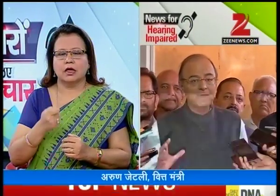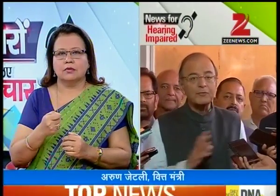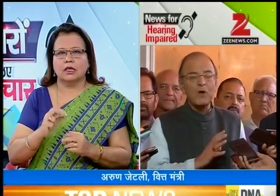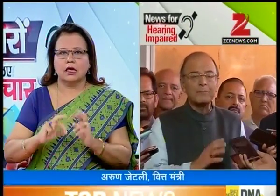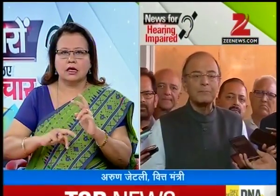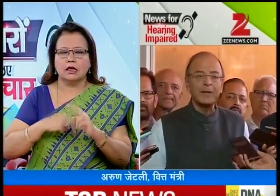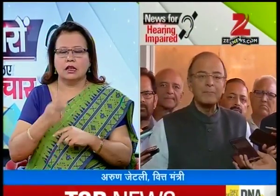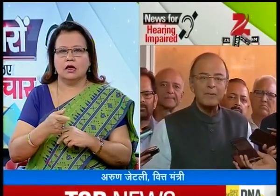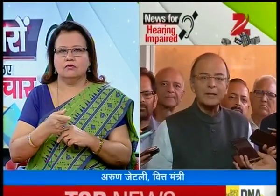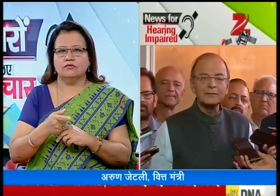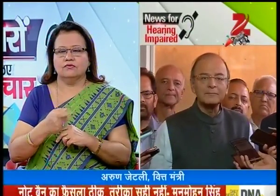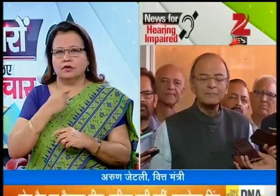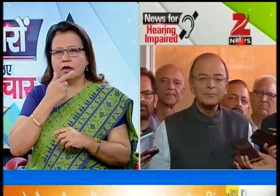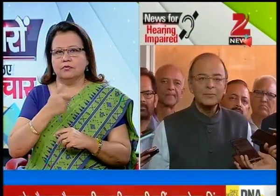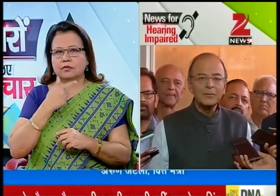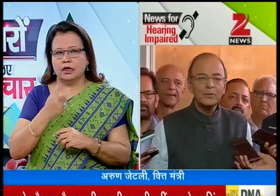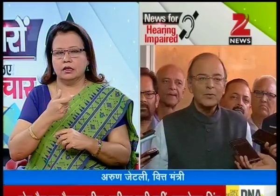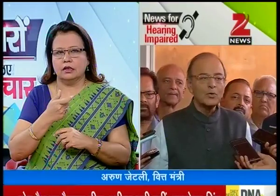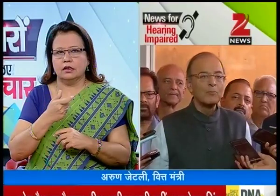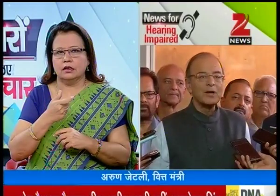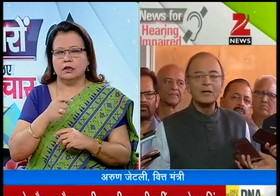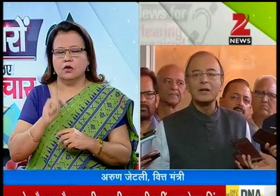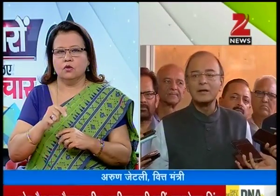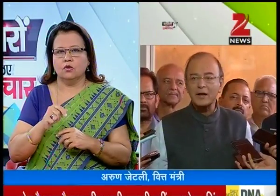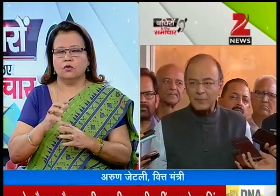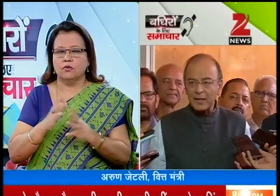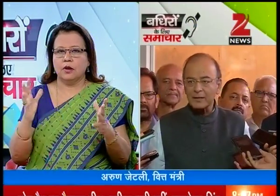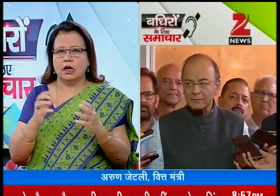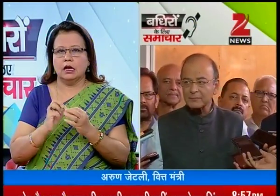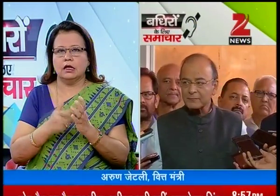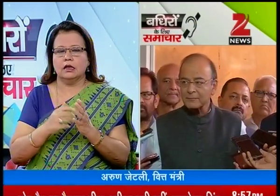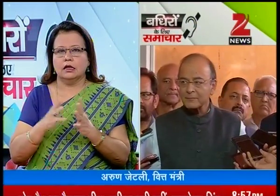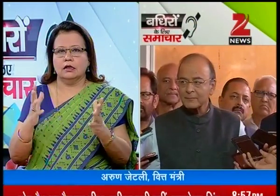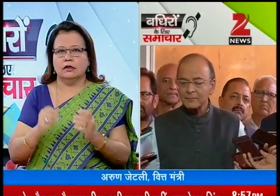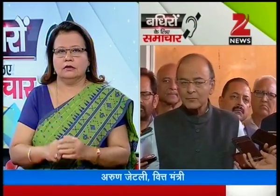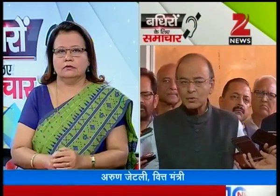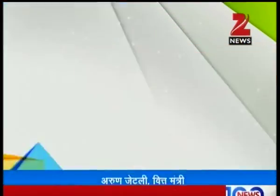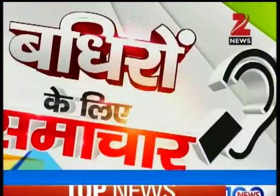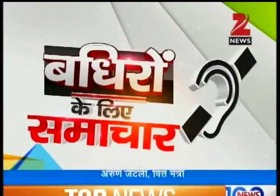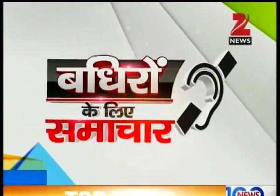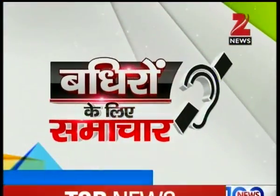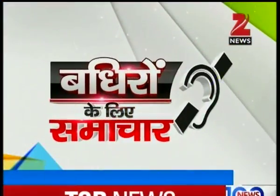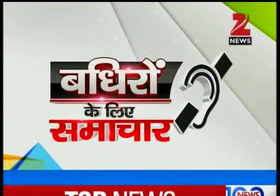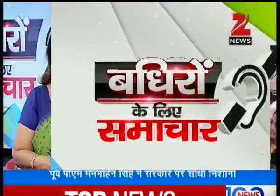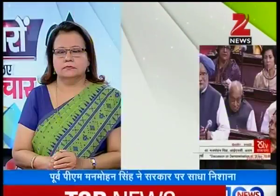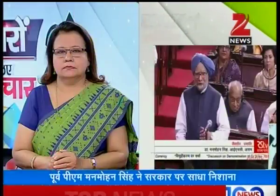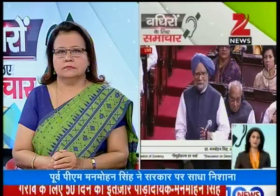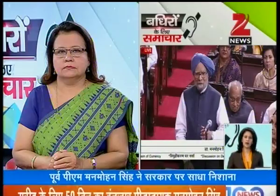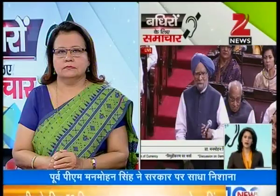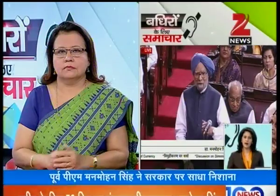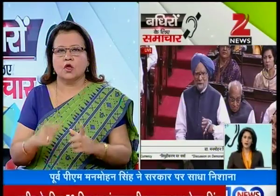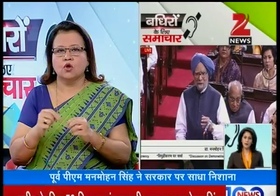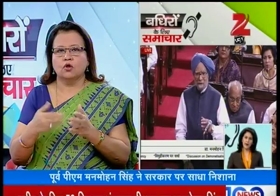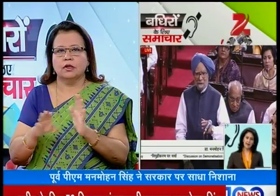खिलाफ हुआ कैंपेन उनको ब्लंडर लगने लग पड़ा है